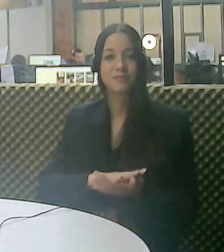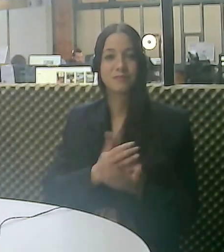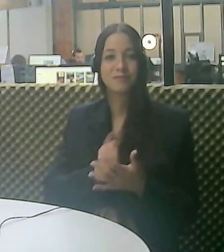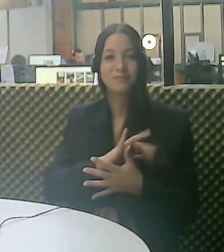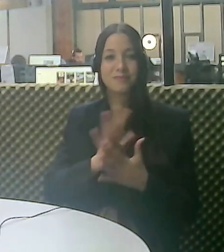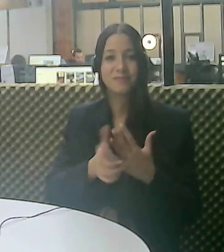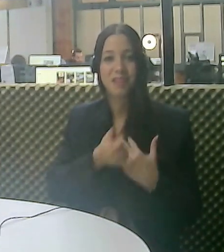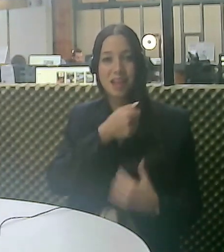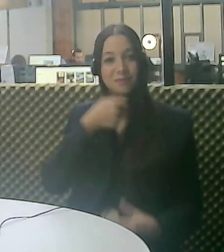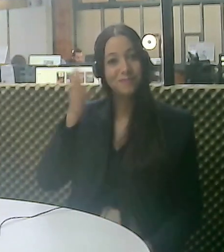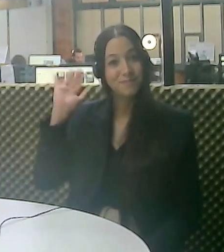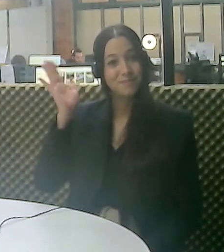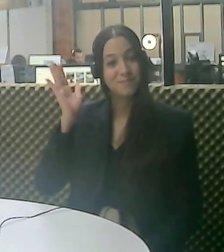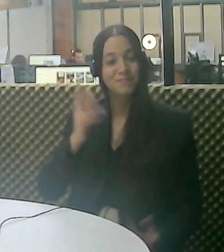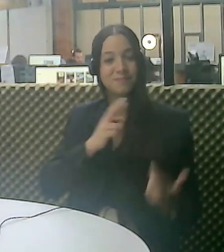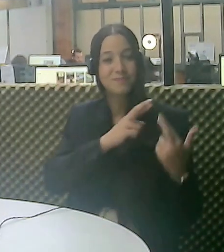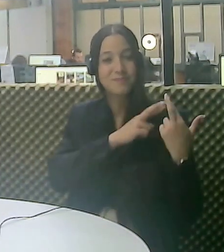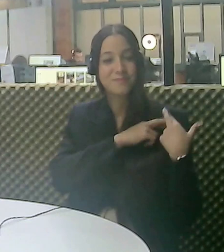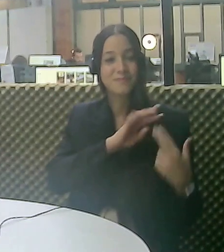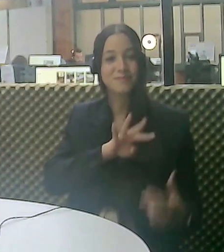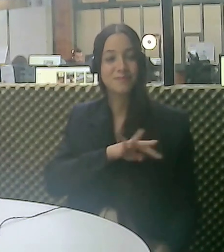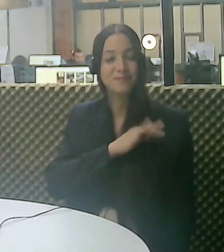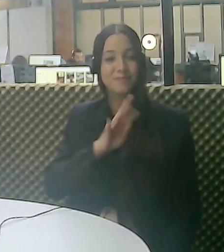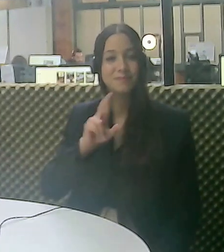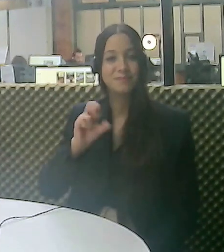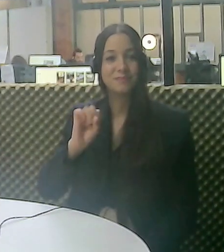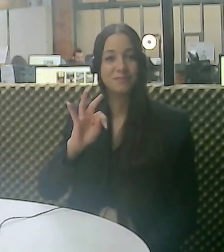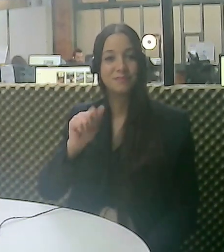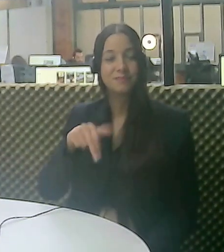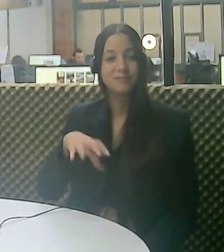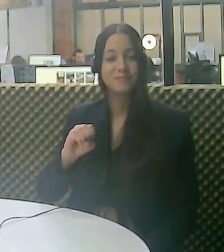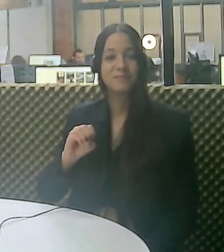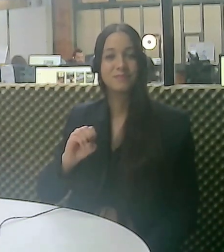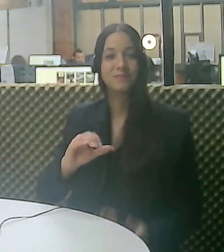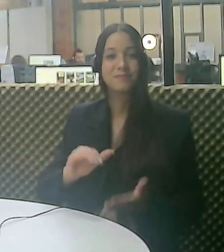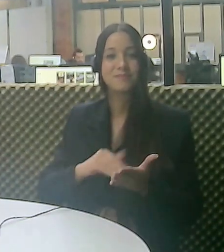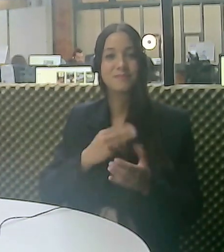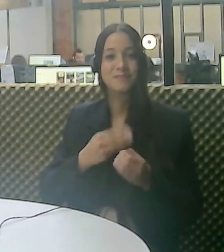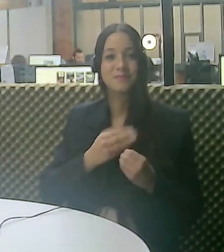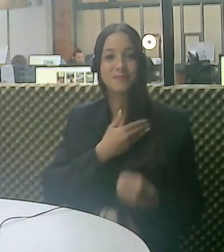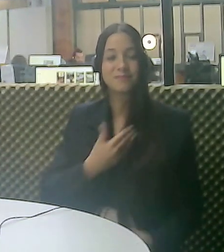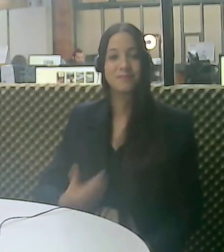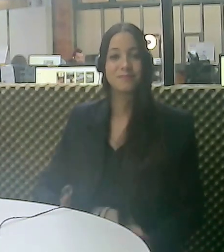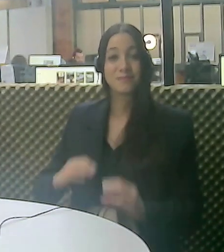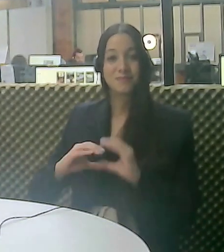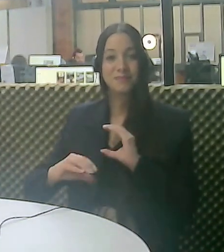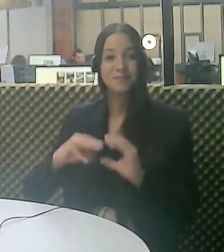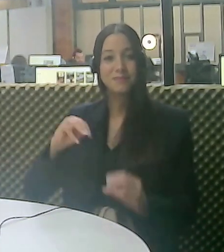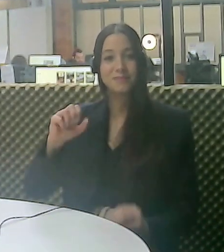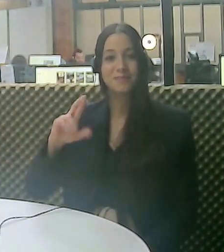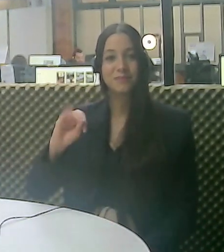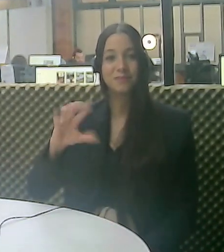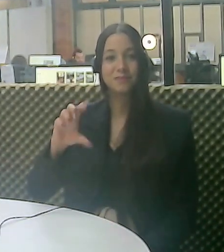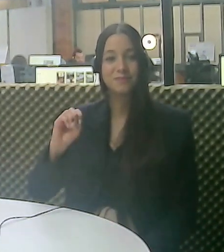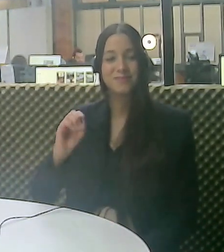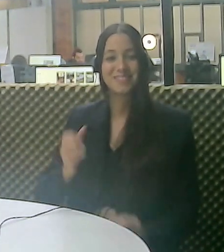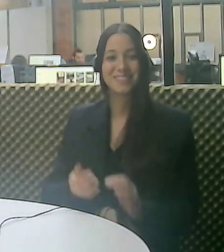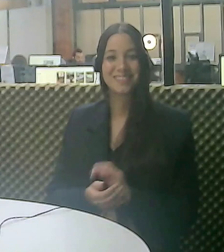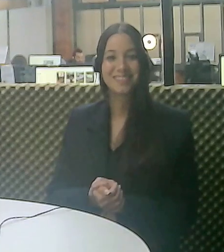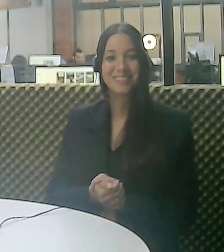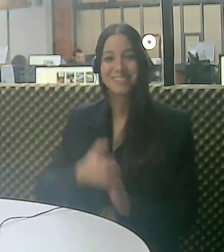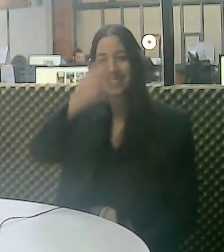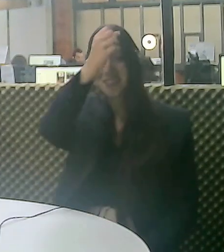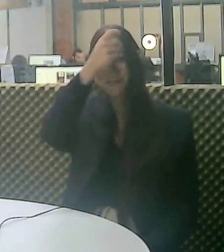Tradução em Libras, Amanda Valentim, responsável técnico Cristiano Silva. Secretário Municipal de Governo e Comunicação, Marco Túlio de